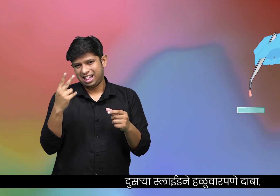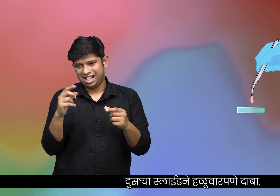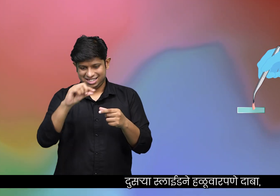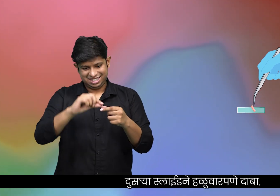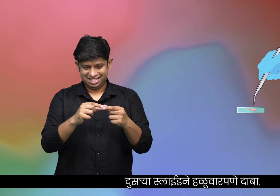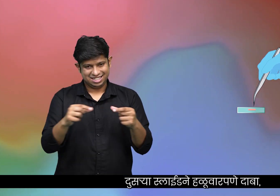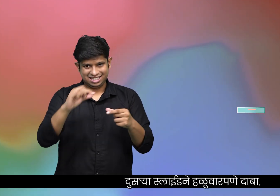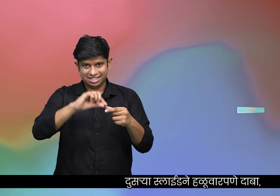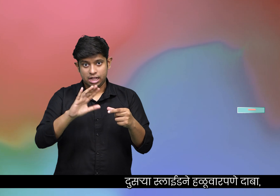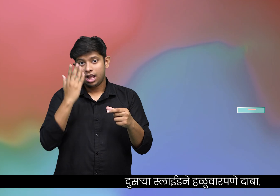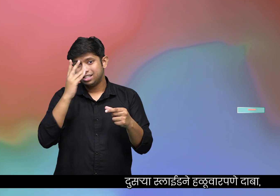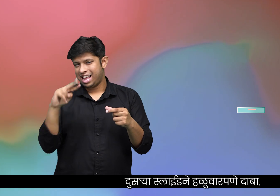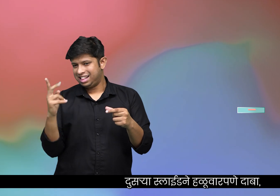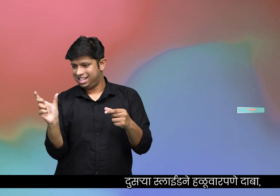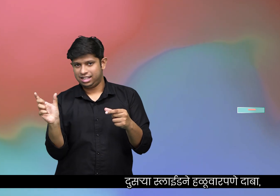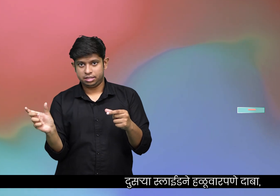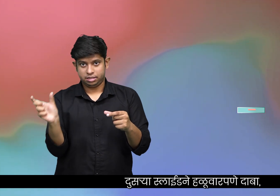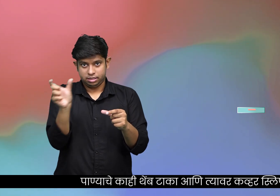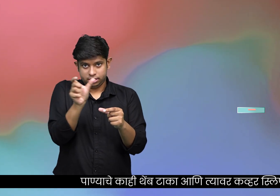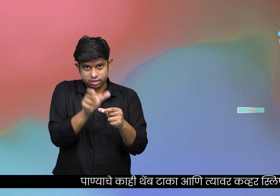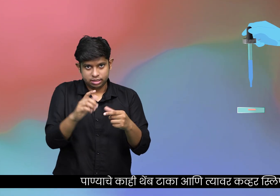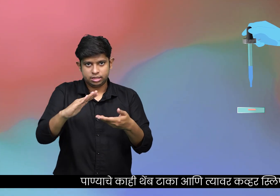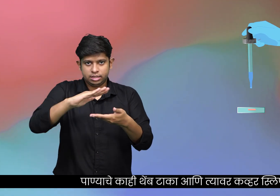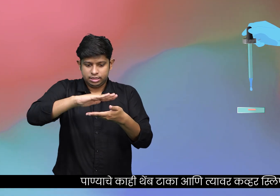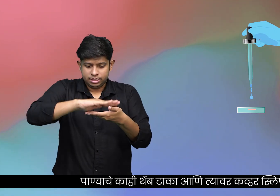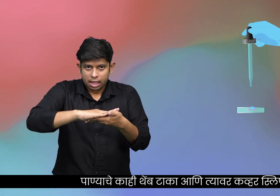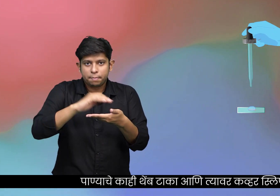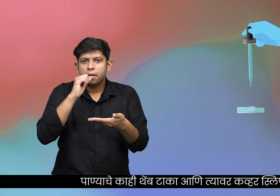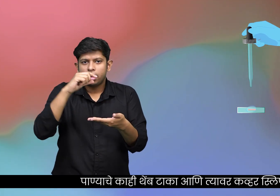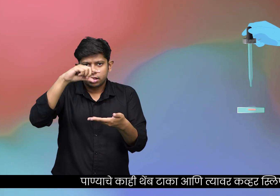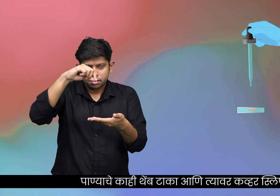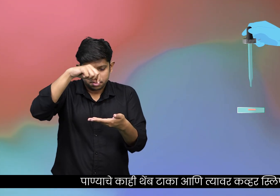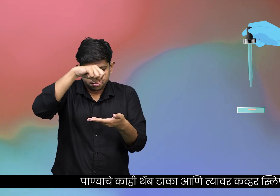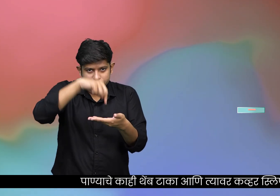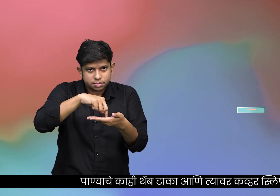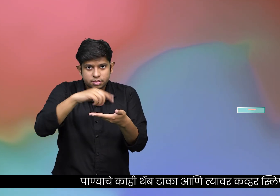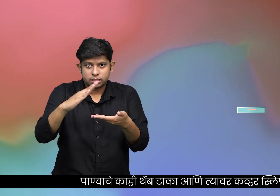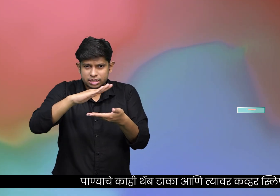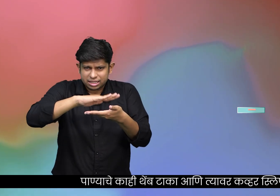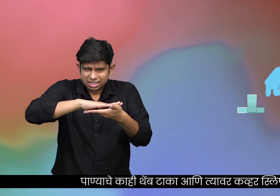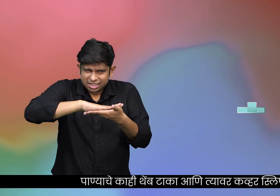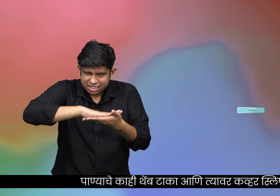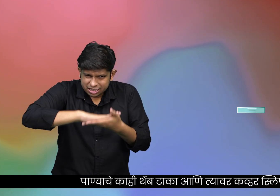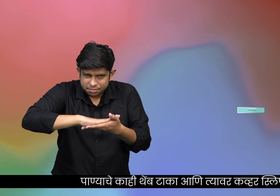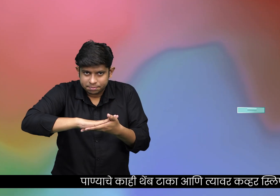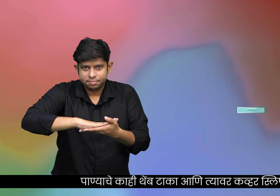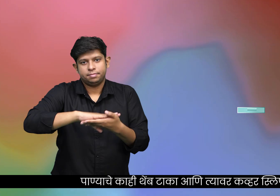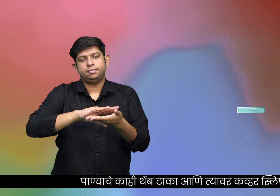स्लाइडने हळुवारपणे दाबा. पाण्याचे काही थेंब टाका आणि त्यावर कव्हर स्लिप ठेवा.